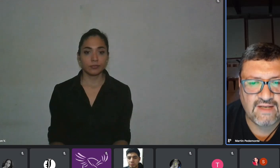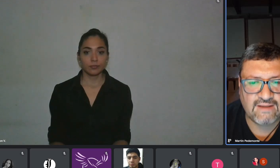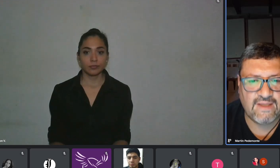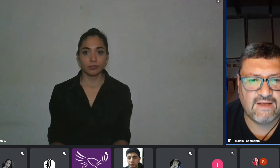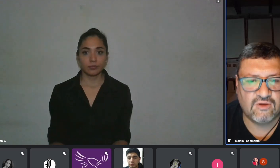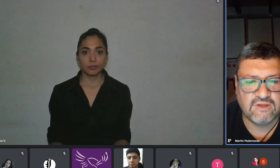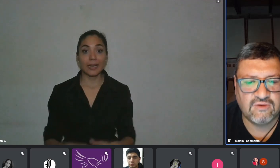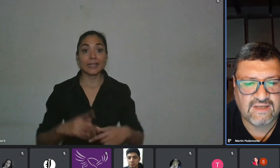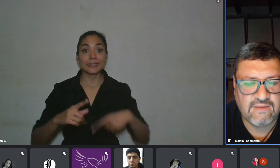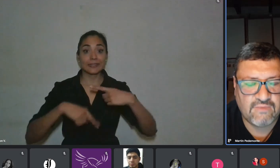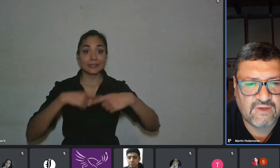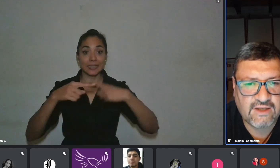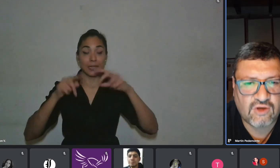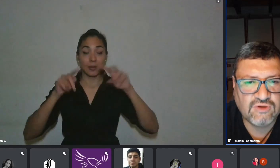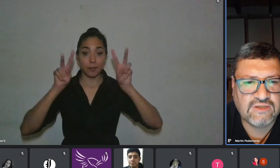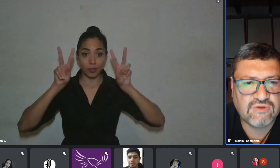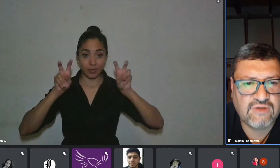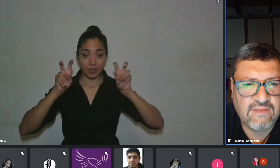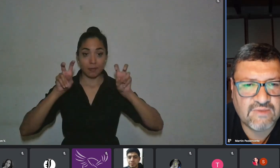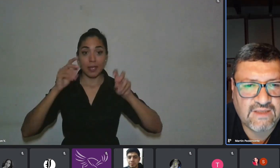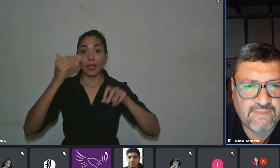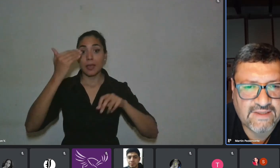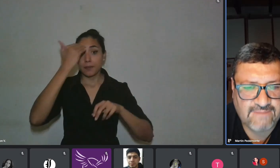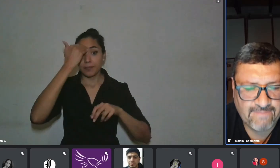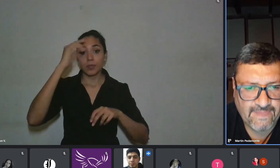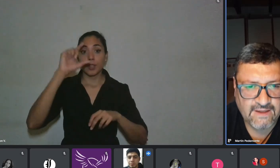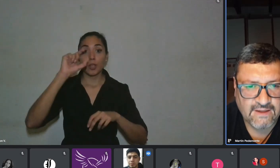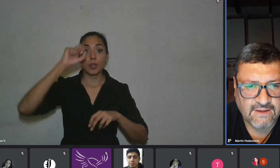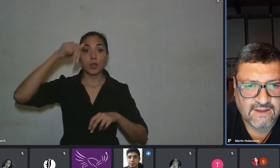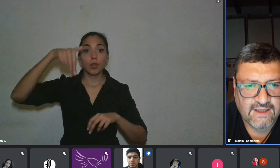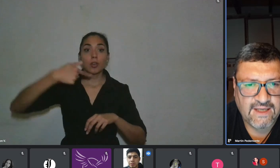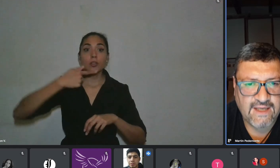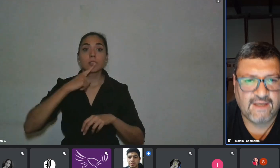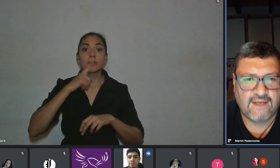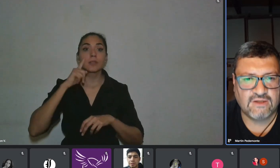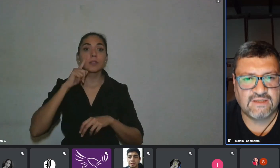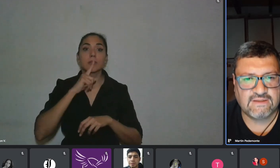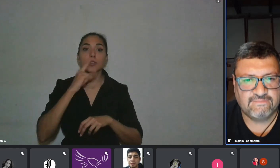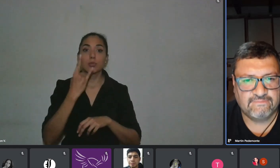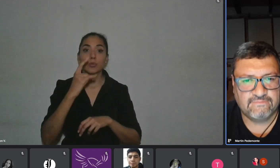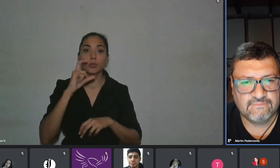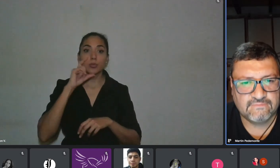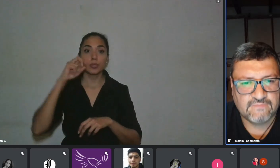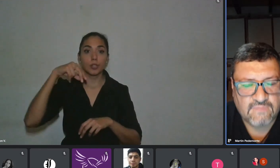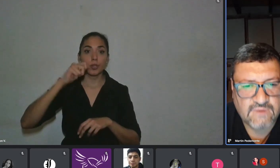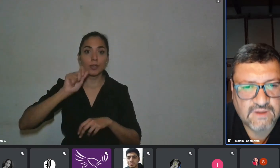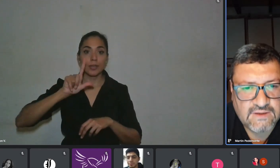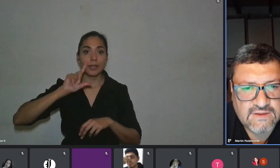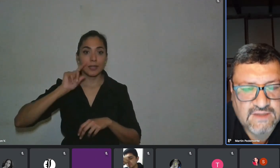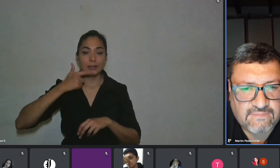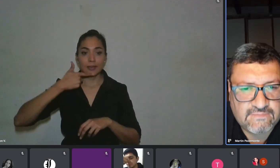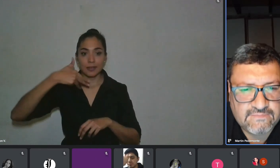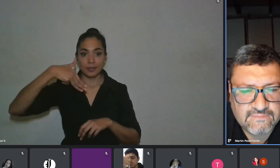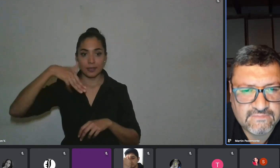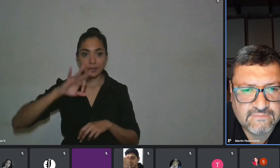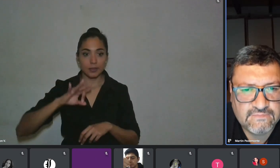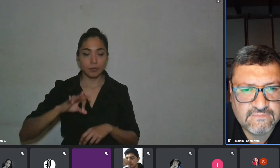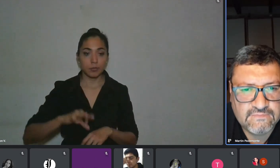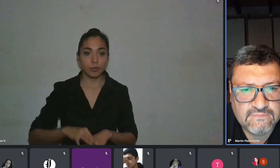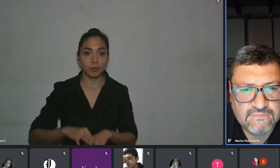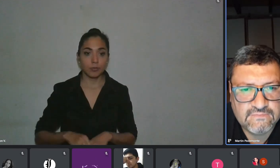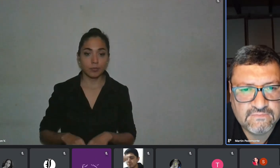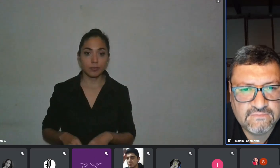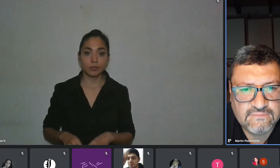Seguimos con el tema del constitucionalismo, si les parece. Sí, Entonces, sí.